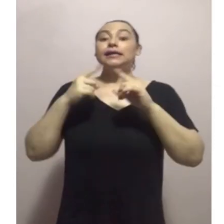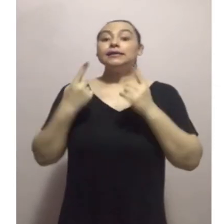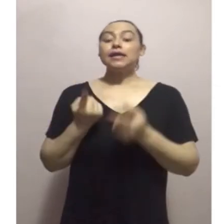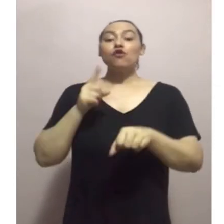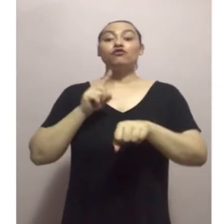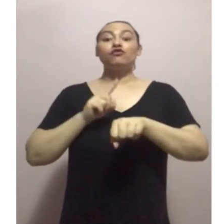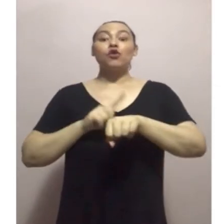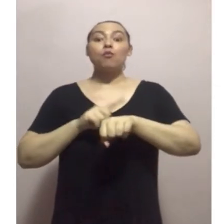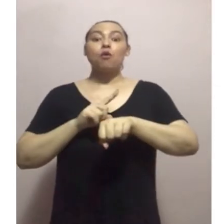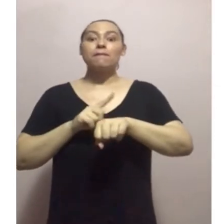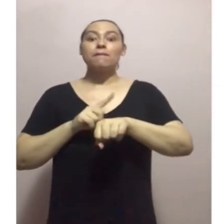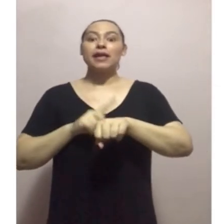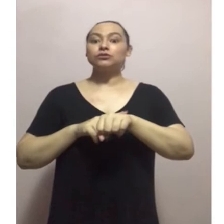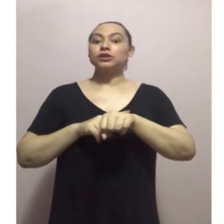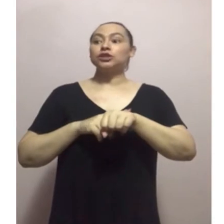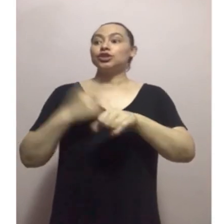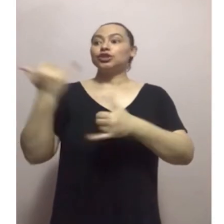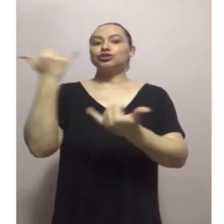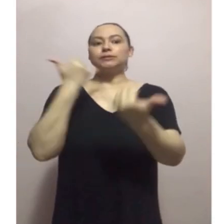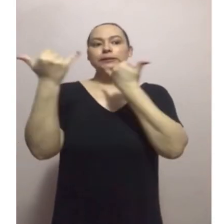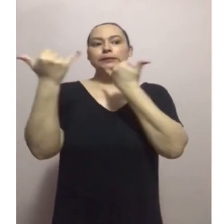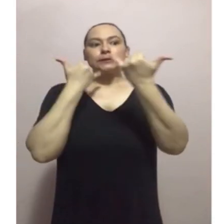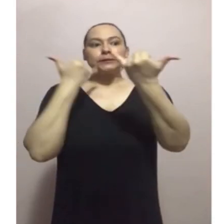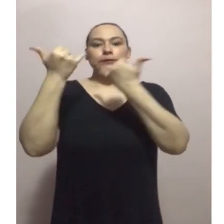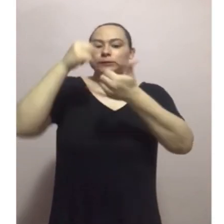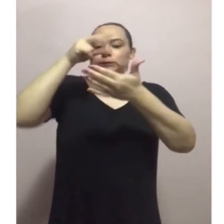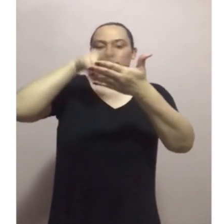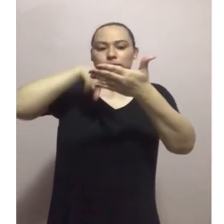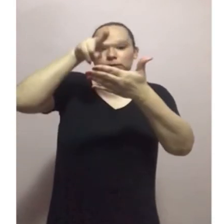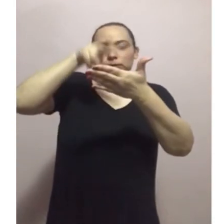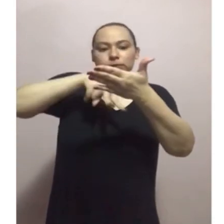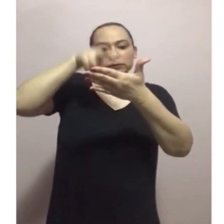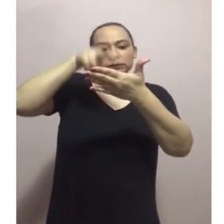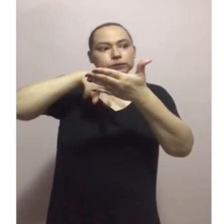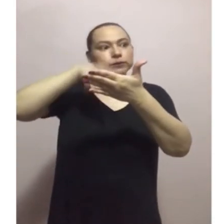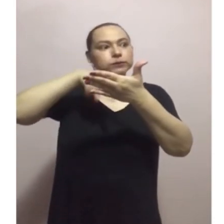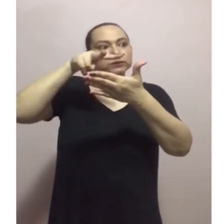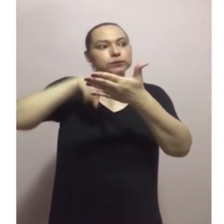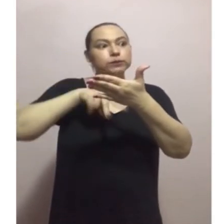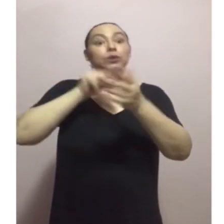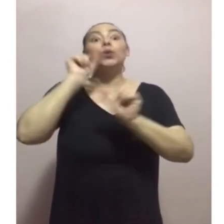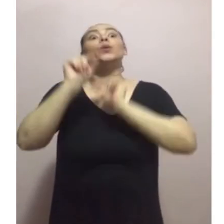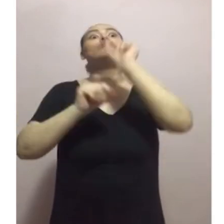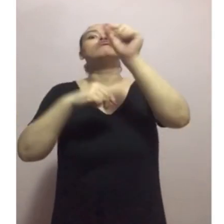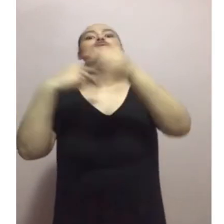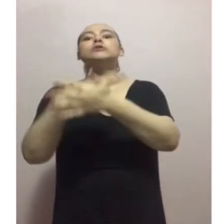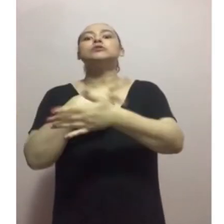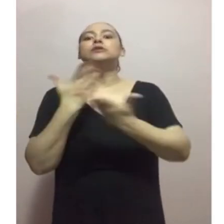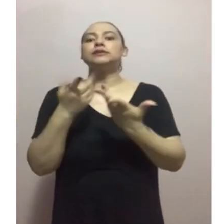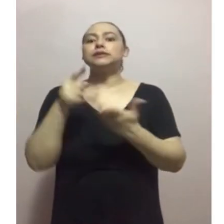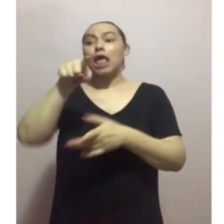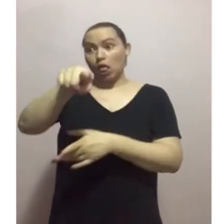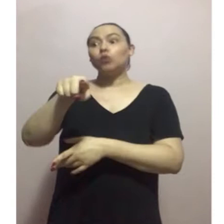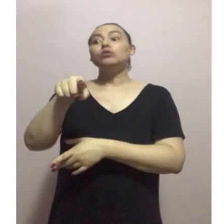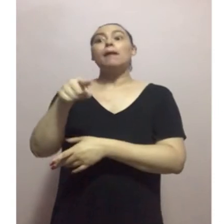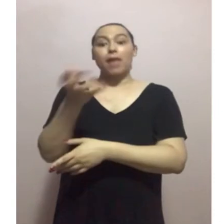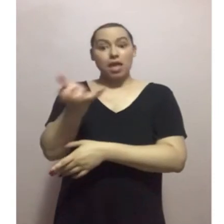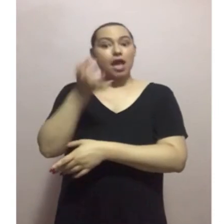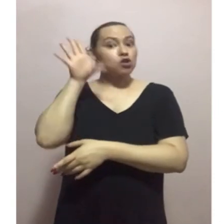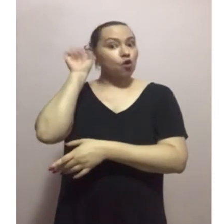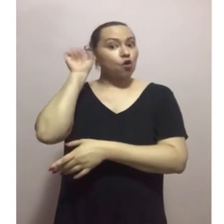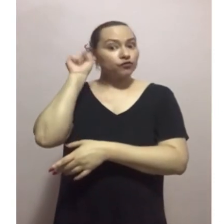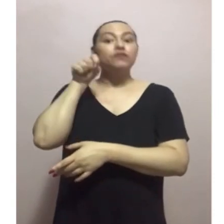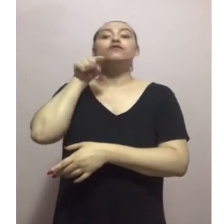aquele momento da gente se informar, porque inicialmente, eu não sei como é que foi para você, eu quero ouvir você